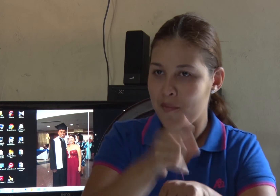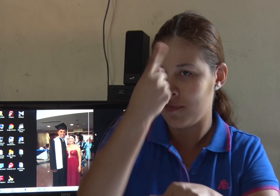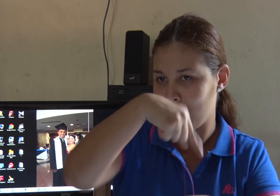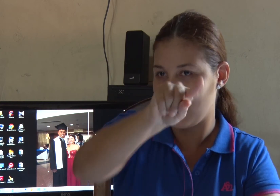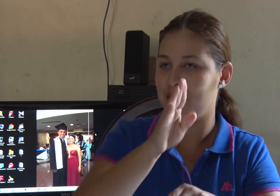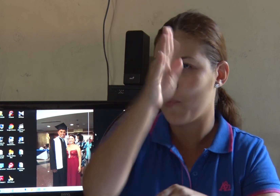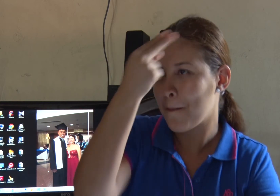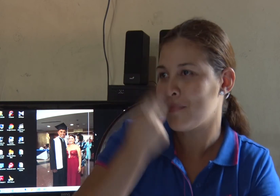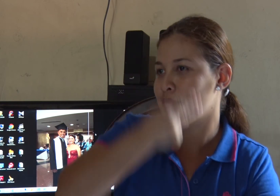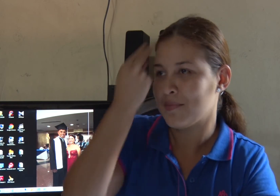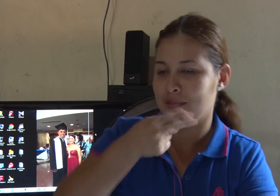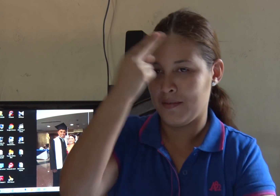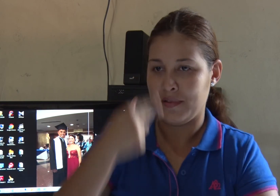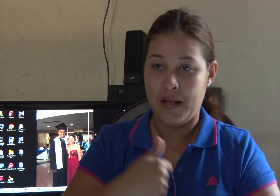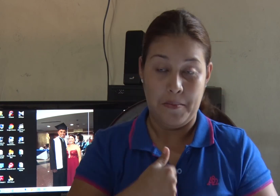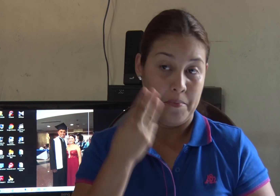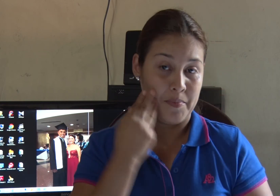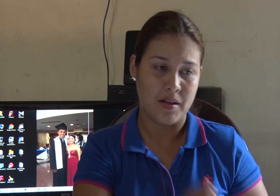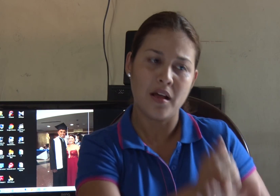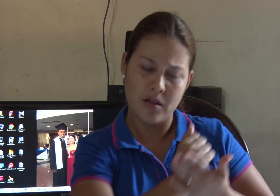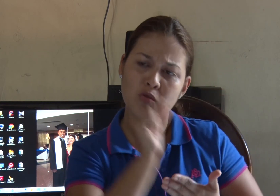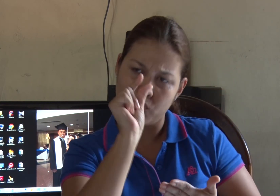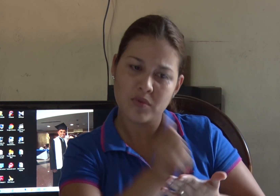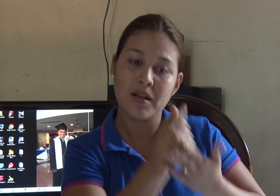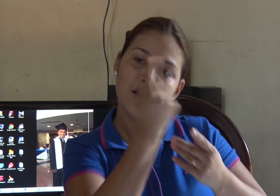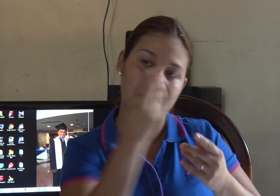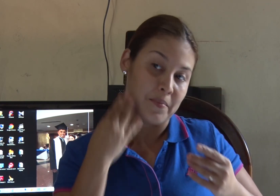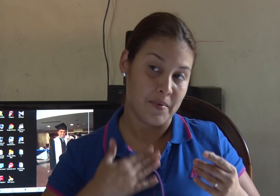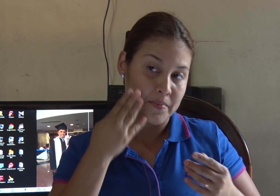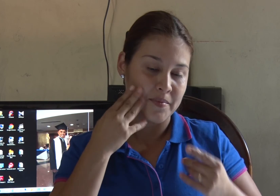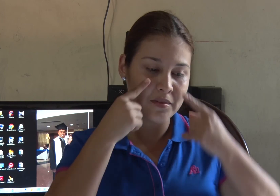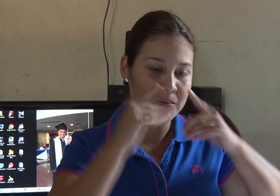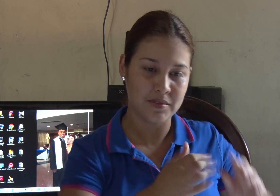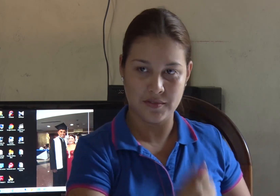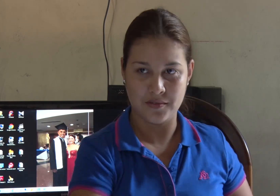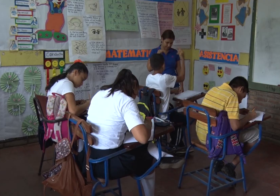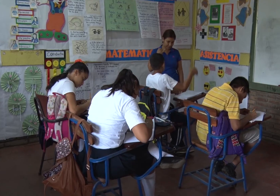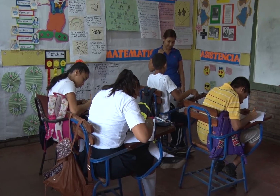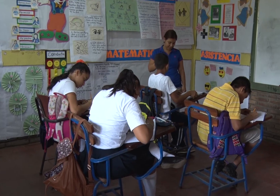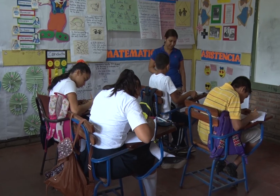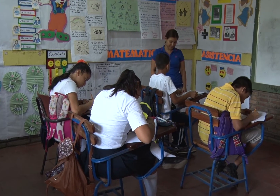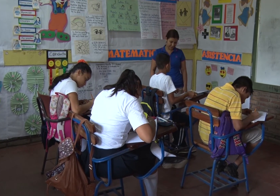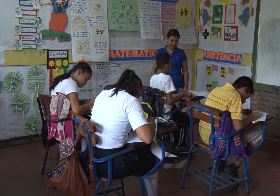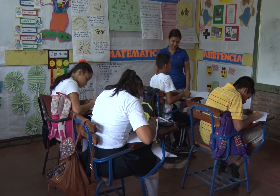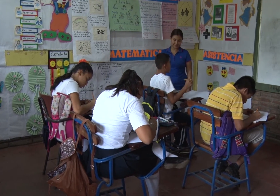me he desempeñado mucho porque yo con mi propio esfuerzo, sé que las personas me han ayudado, mi familia me ha